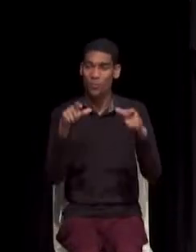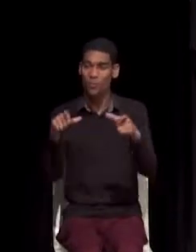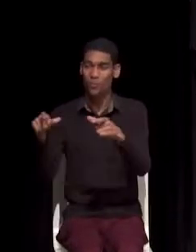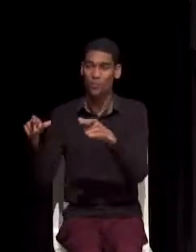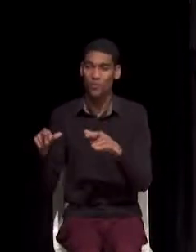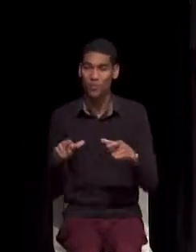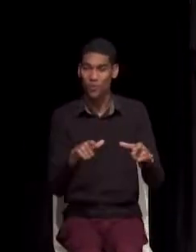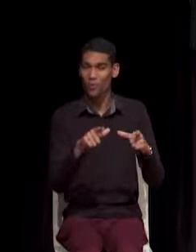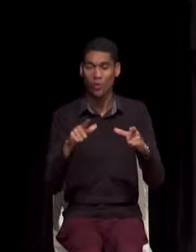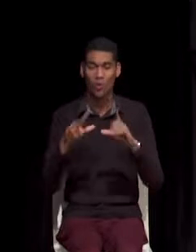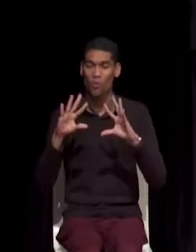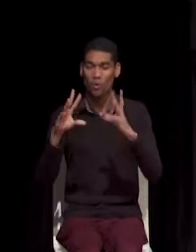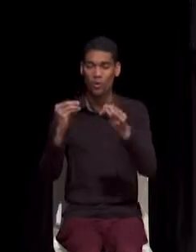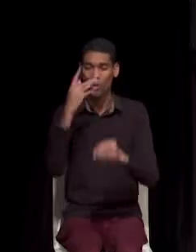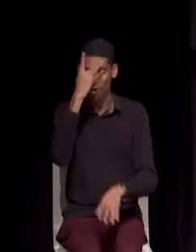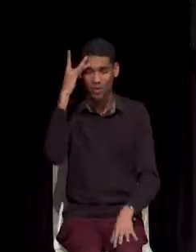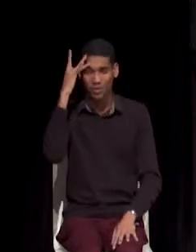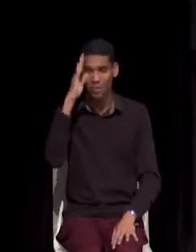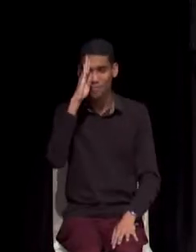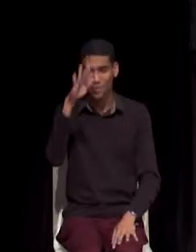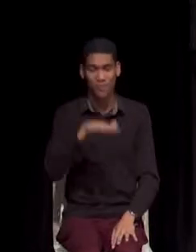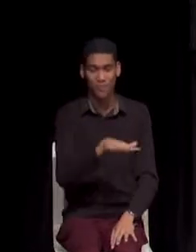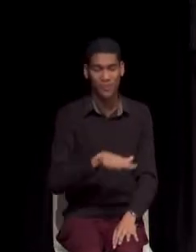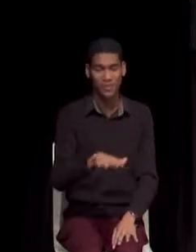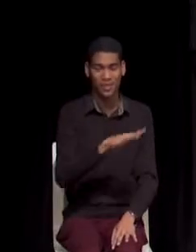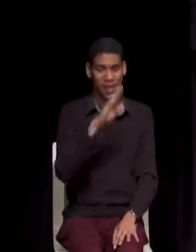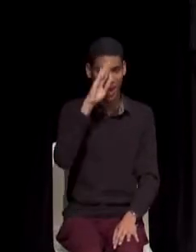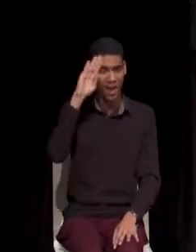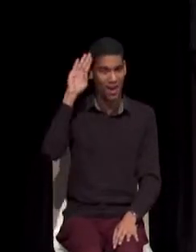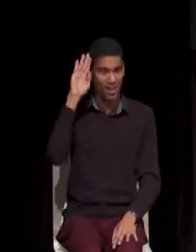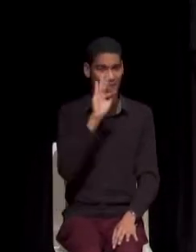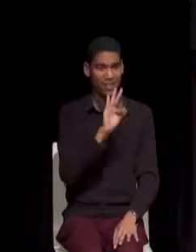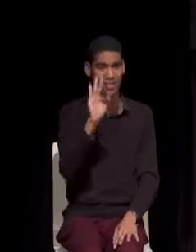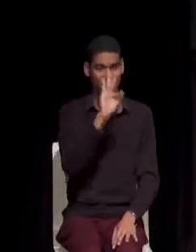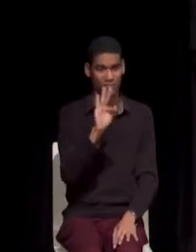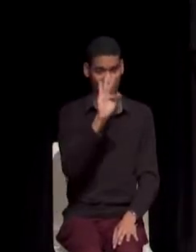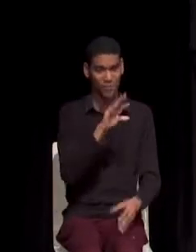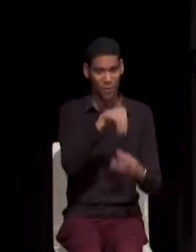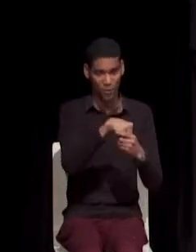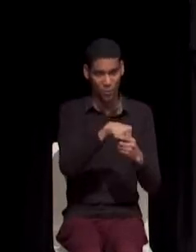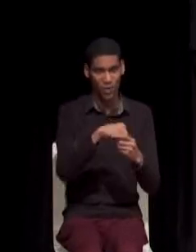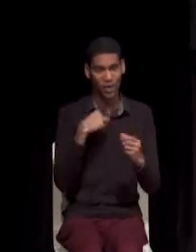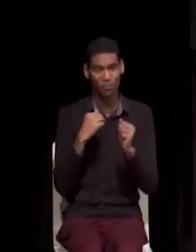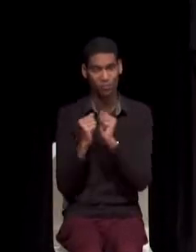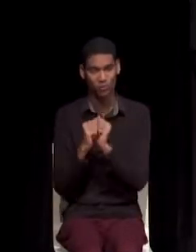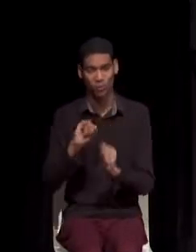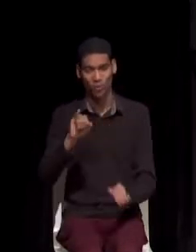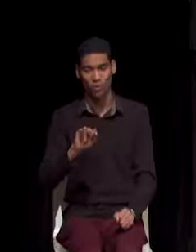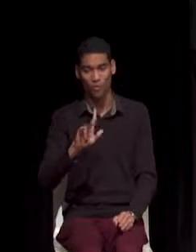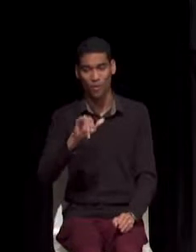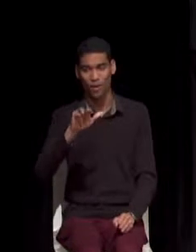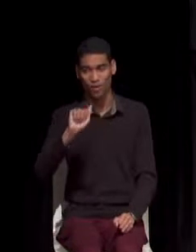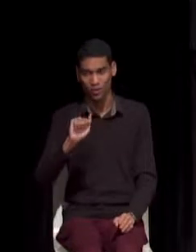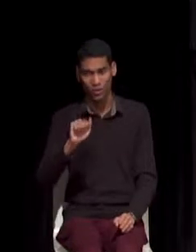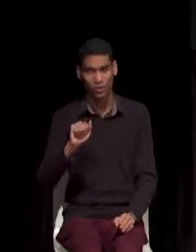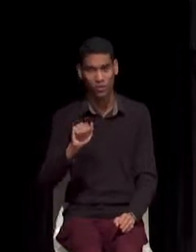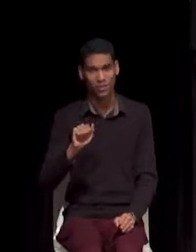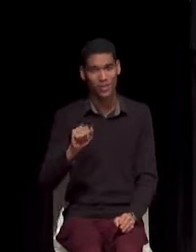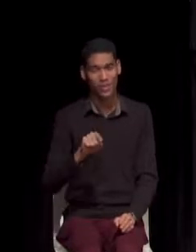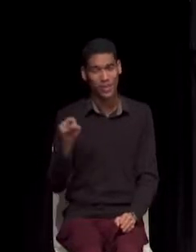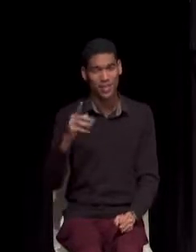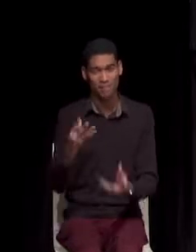onde todas as pessoas, principalmente na área acadêmica, a gente está escolhendo essas pessoas, eu e a Dilma, essas pessoas falam